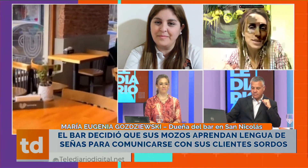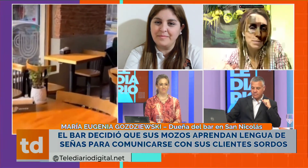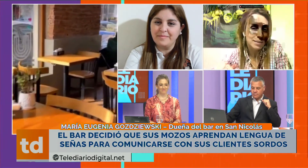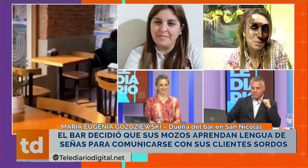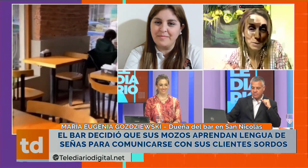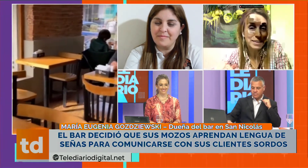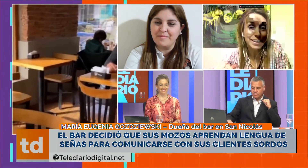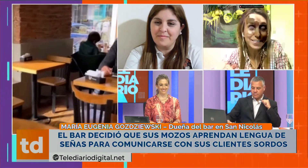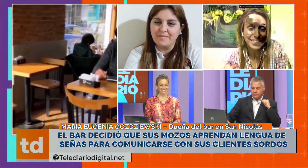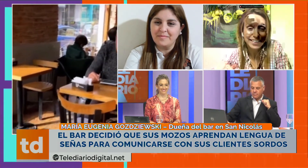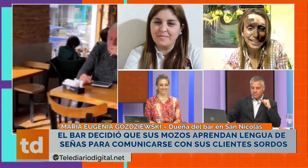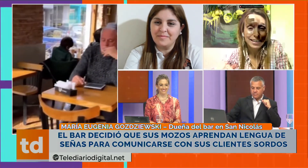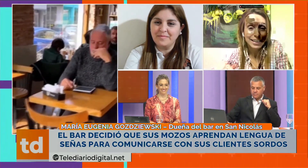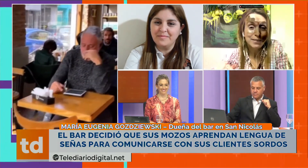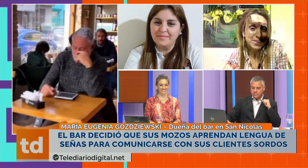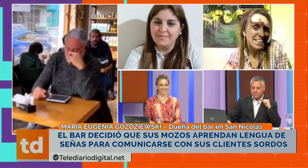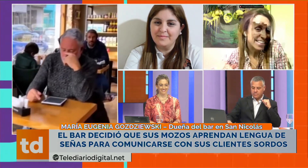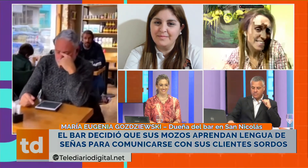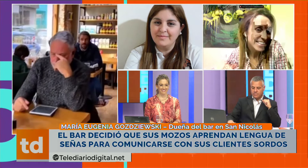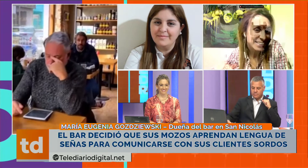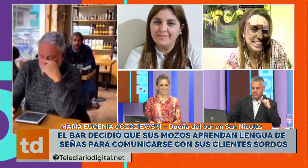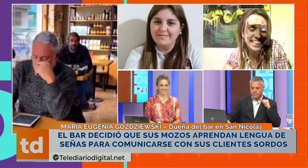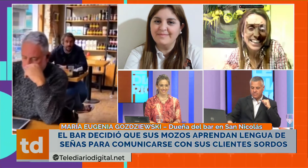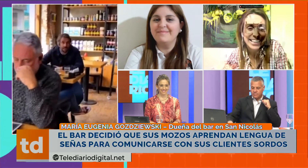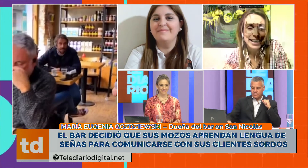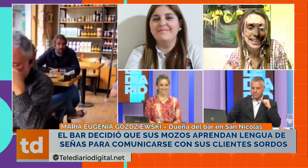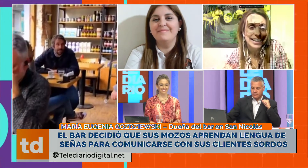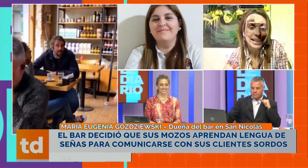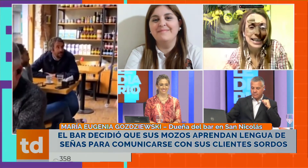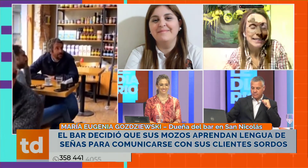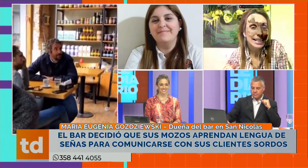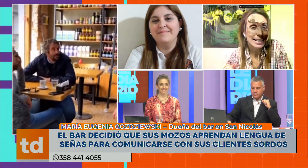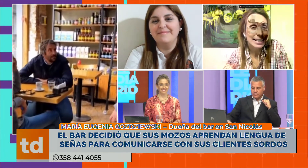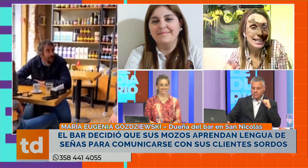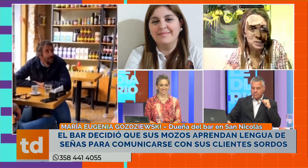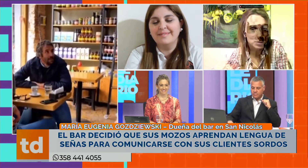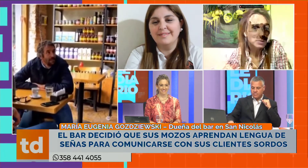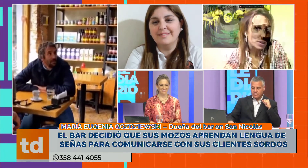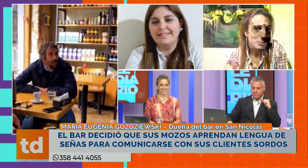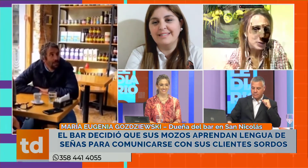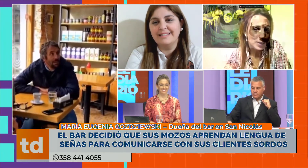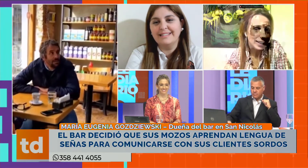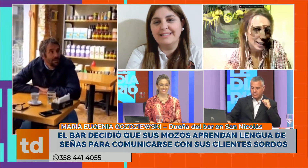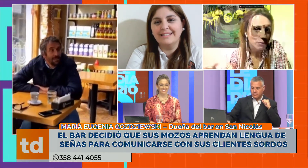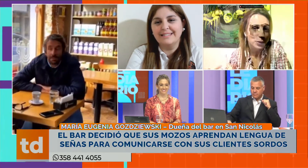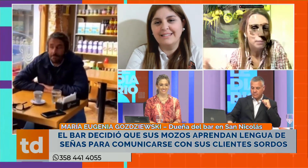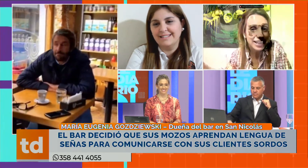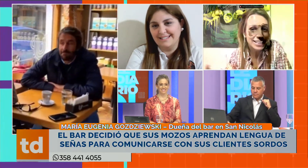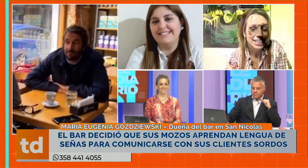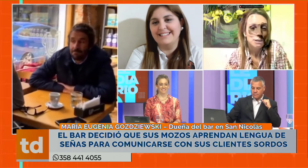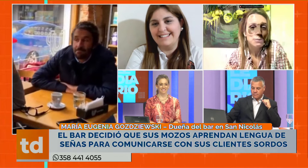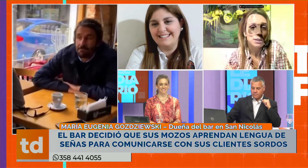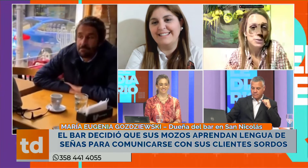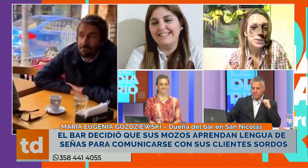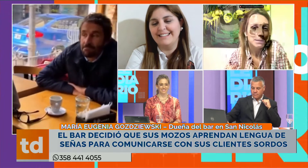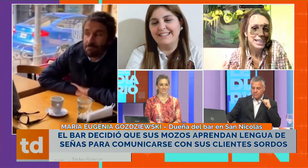prueba si aprendieron o no aprendieron. Y bueno, se dio de esa manera. Mira, iban a ser tres o cuatro, pero resultó ser que fueron más,